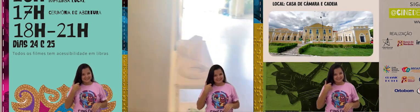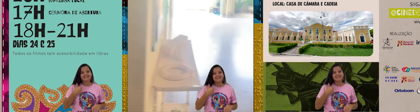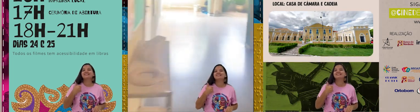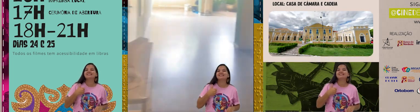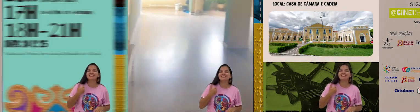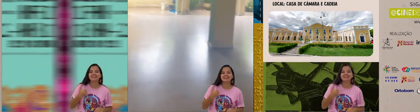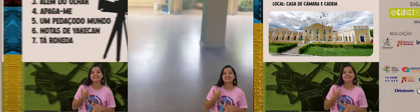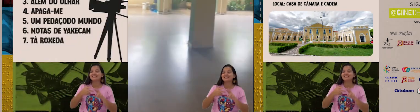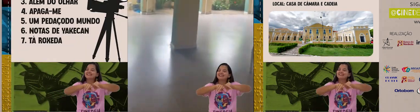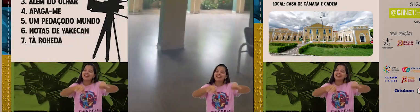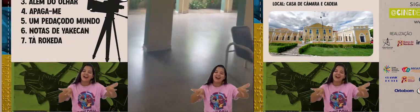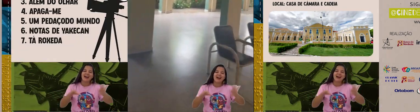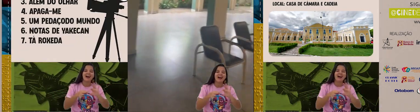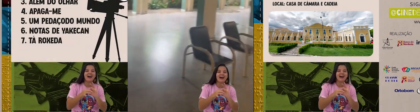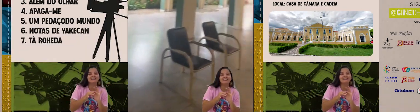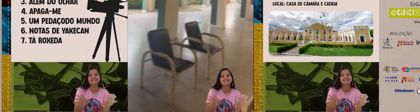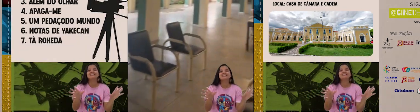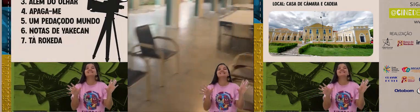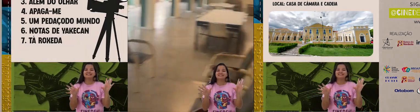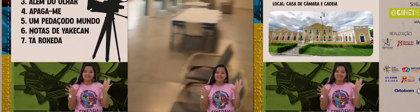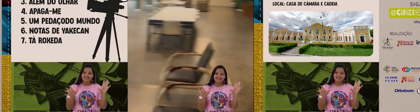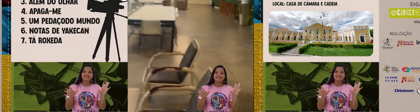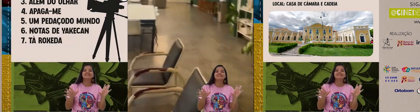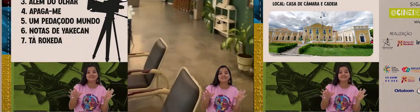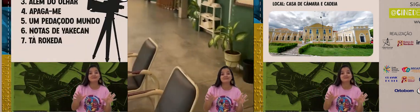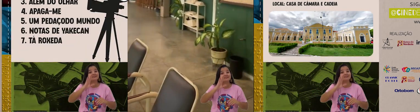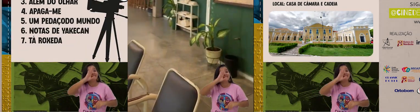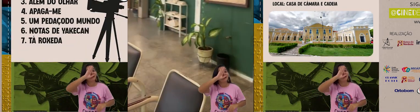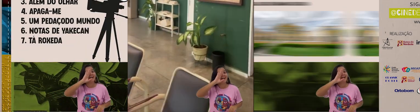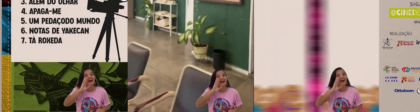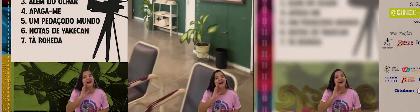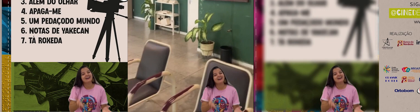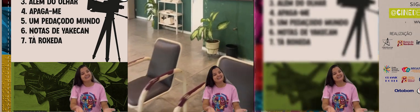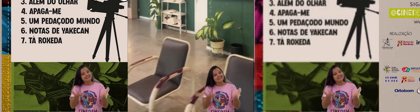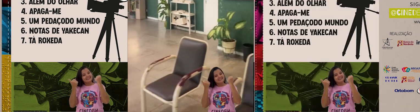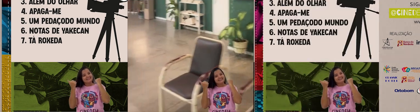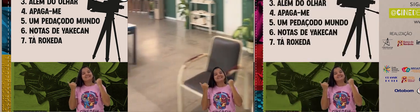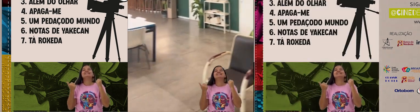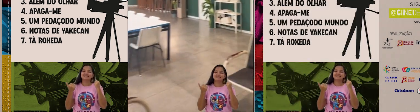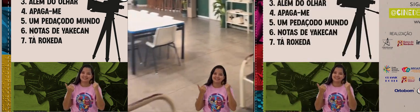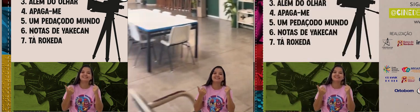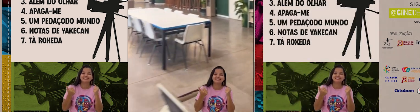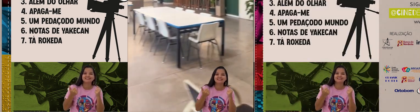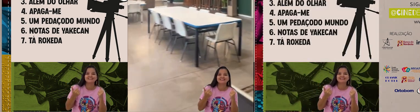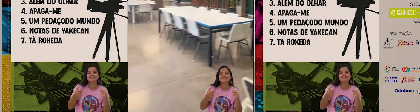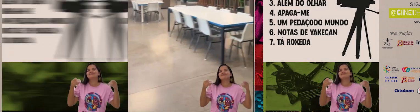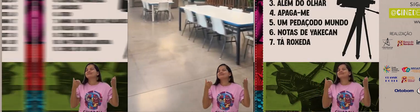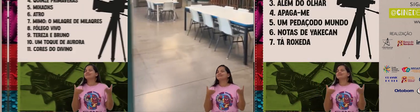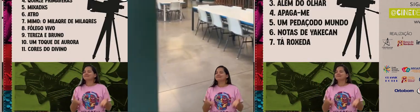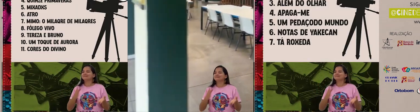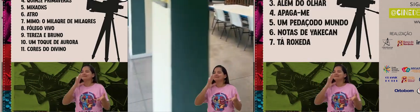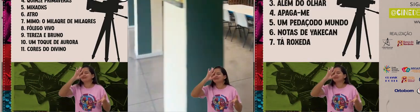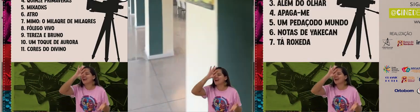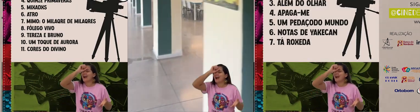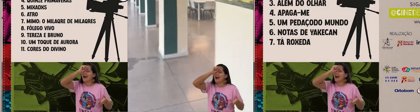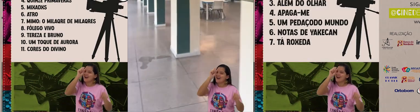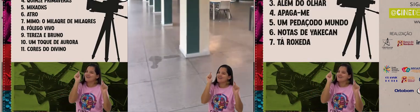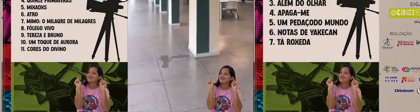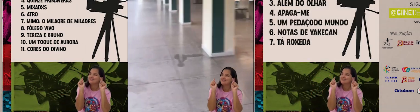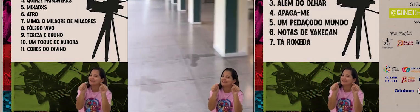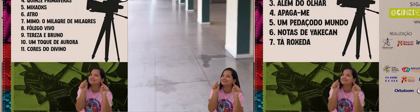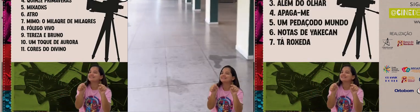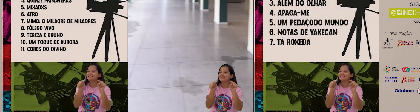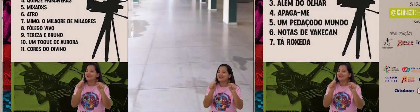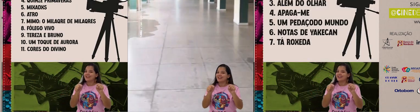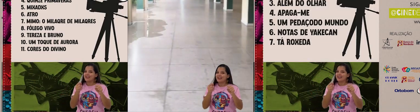gente passar. Então a gente vai ter um debate no segundo dia, na quinta-feira, de 1 da tarde às 5 da tarde,